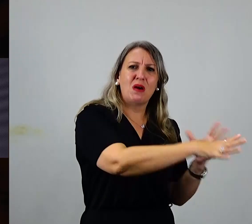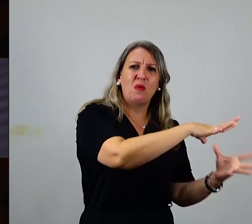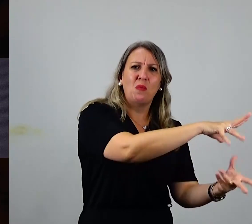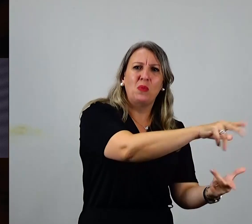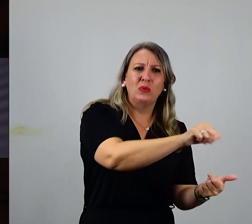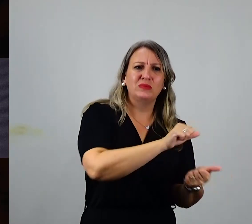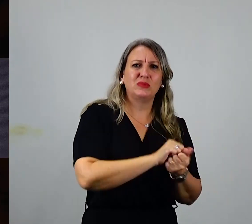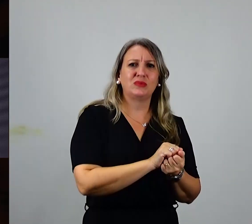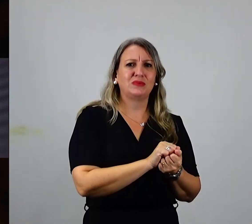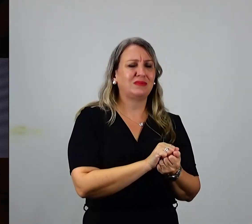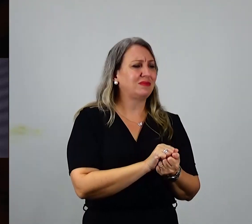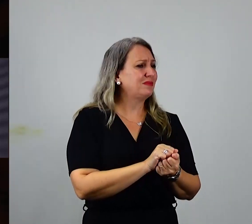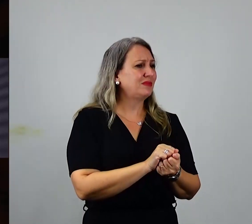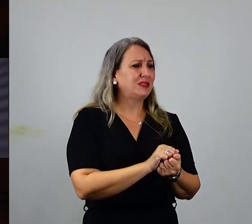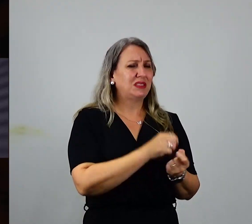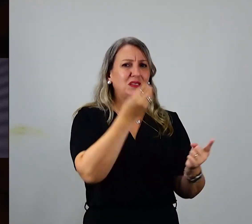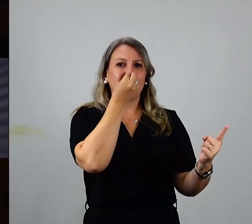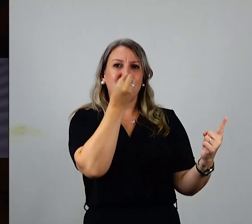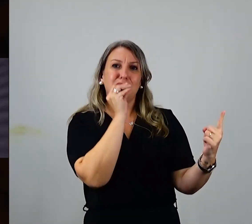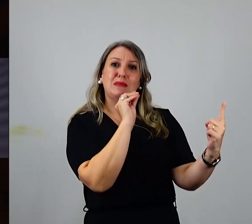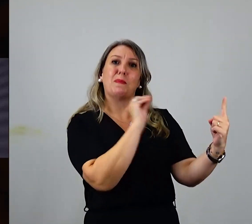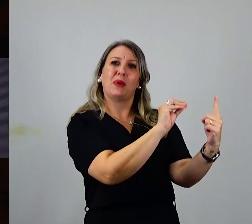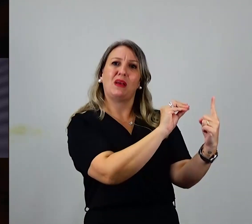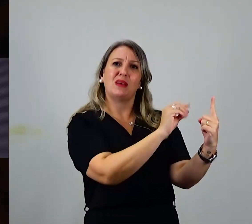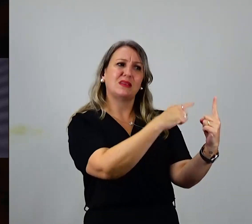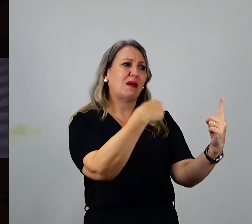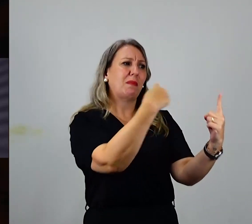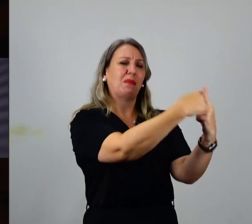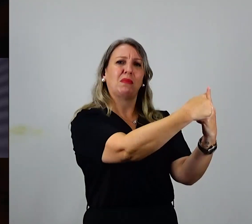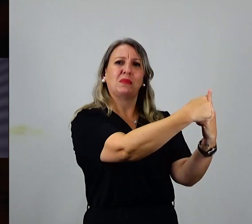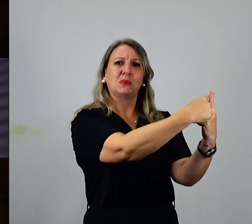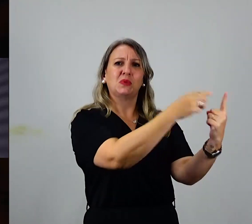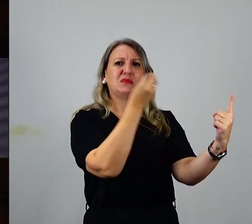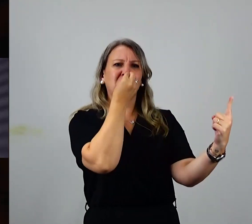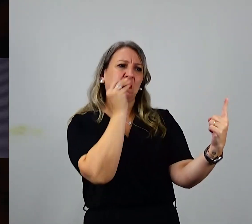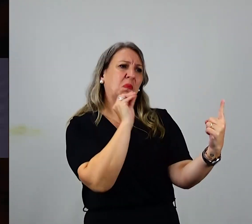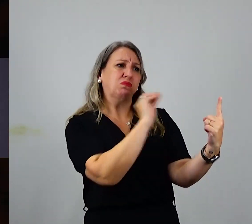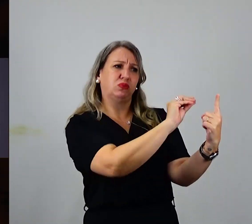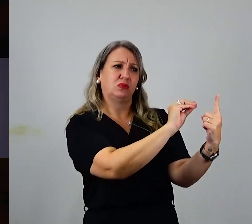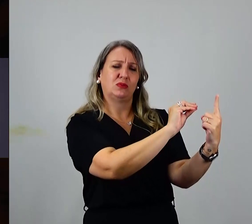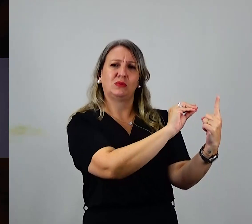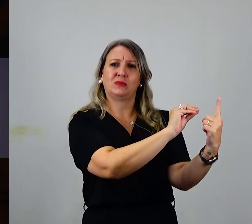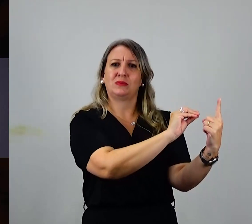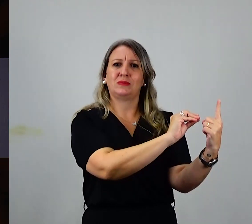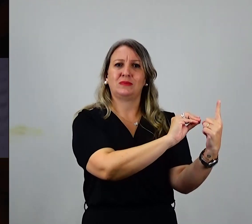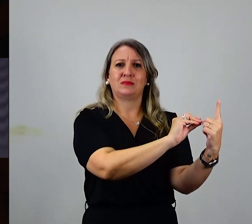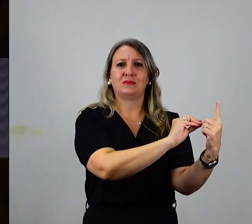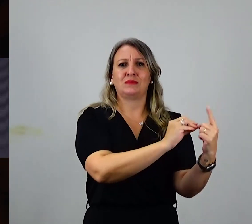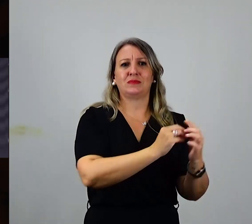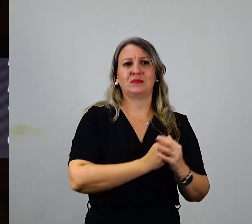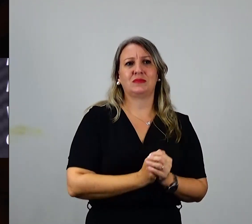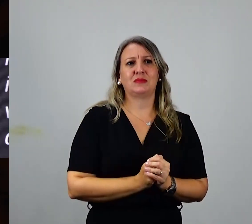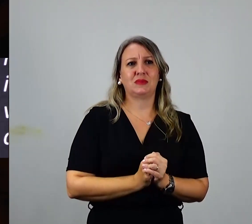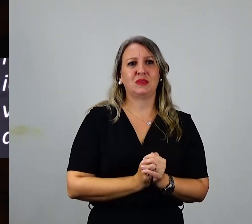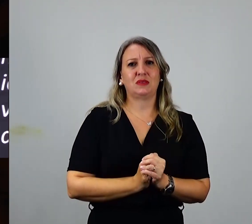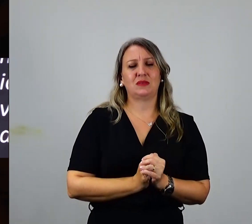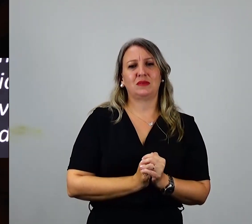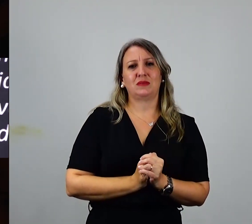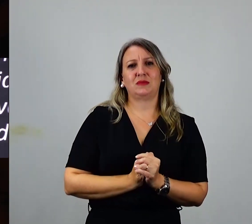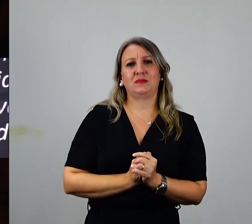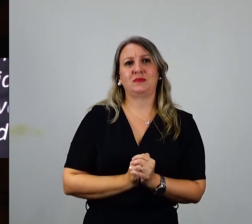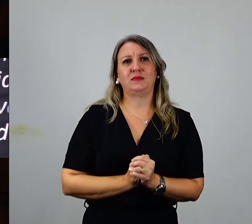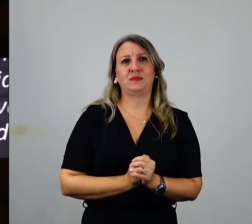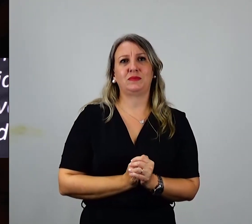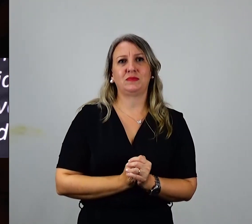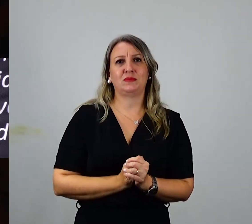Desprezar a morte do Senhor na cruz por nós. Ele morreu para nos livrar disso, mas nós continuamos buscando essas coisas. Ou